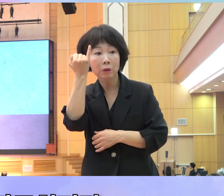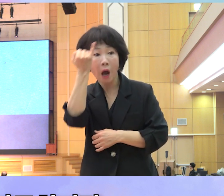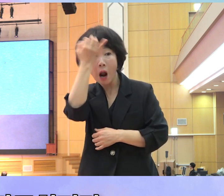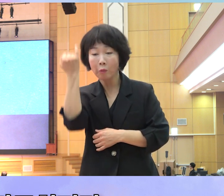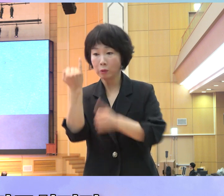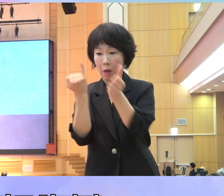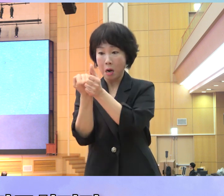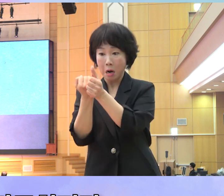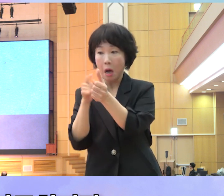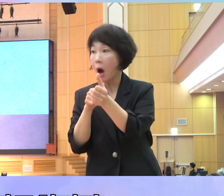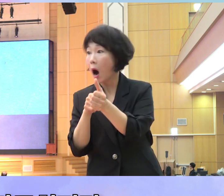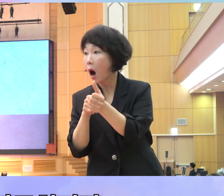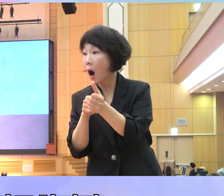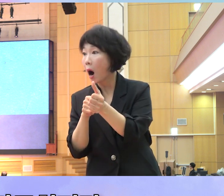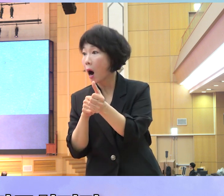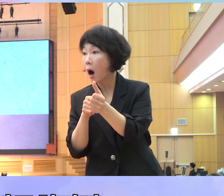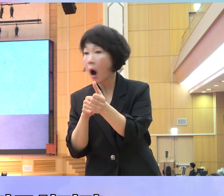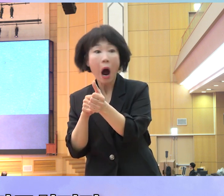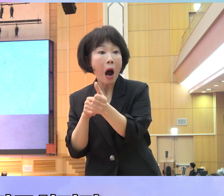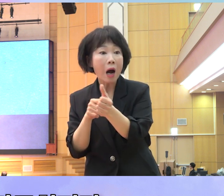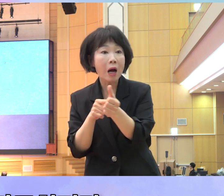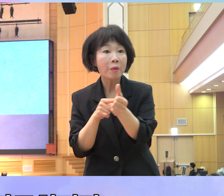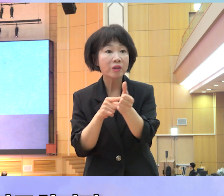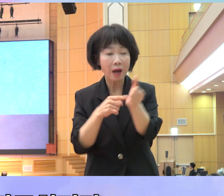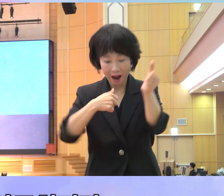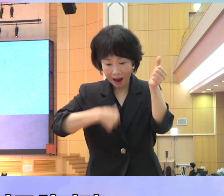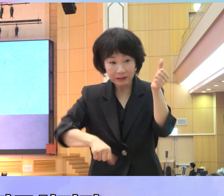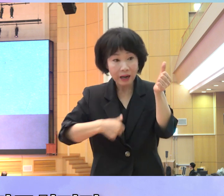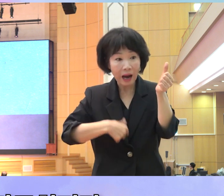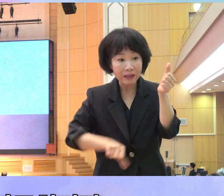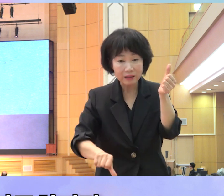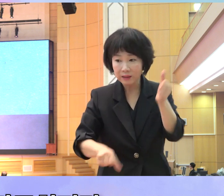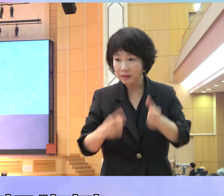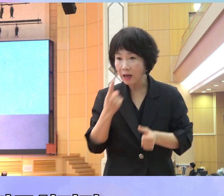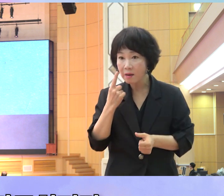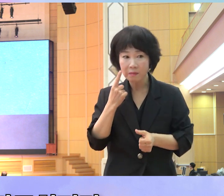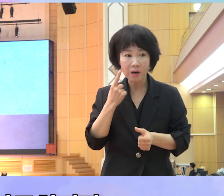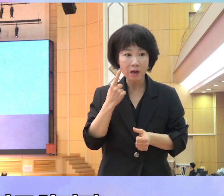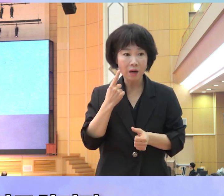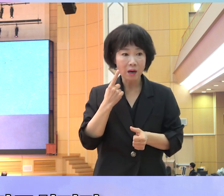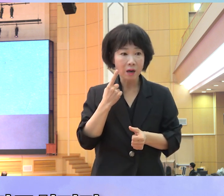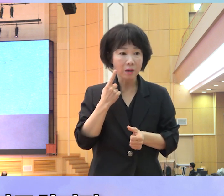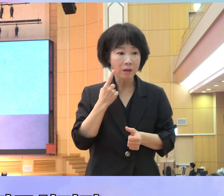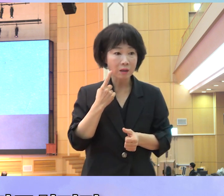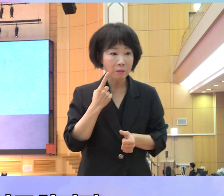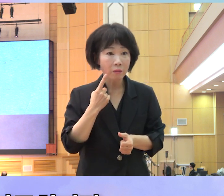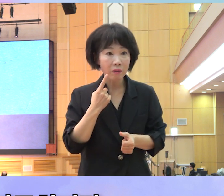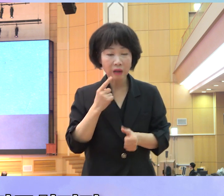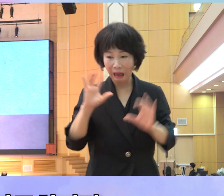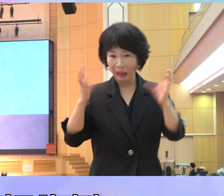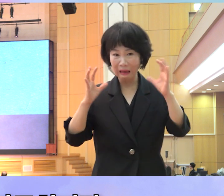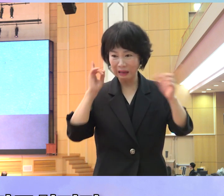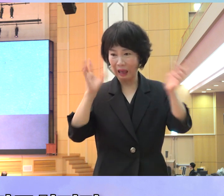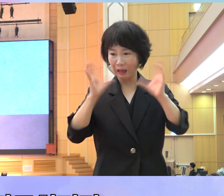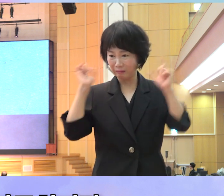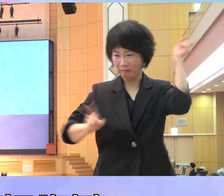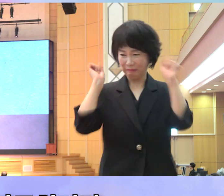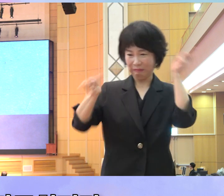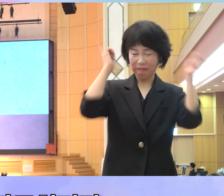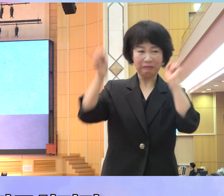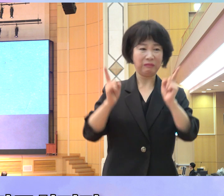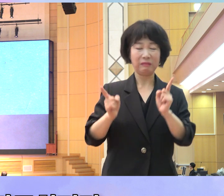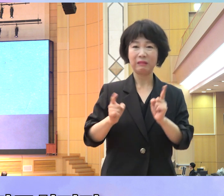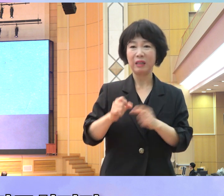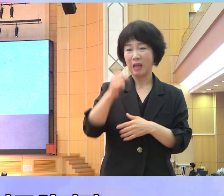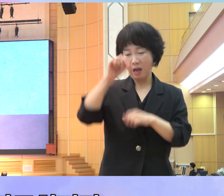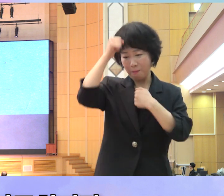불을 떼고 있는 아궁이 속에, 그냥 빈 아궁이가 아니라. 그래서 할머니 깜짝 놀라가지고 그냥 막 빼가지고 그냥 머리 시커멓게 다